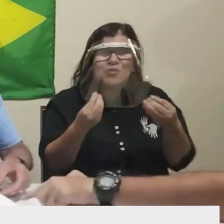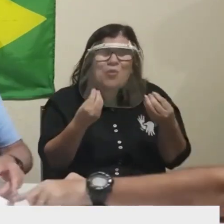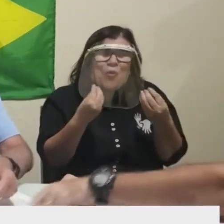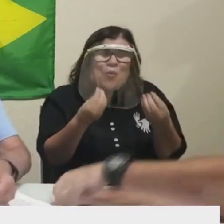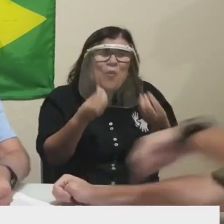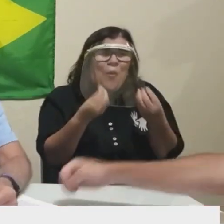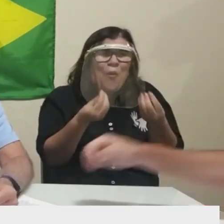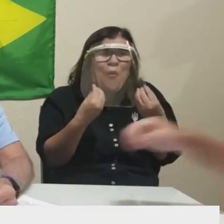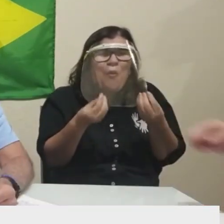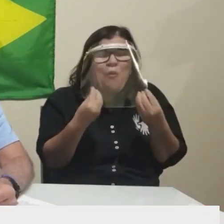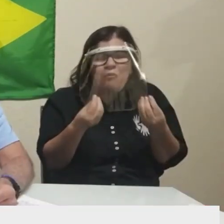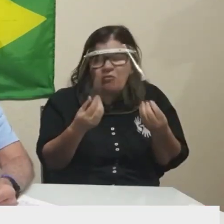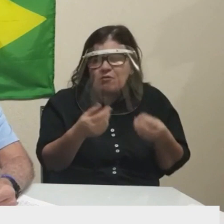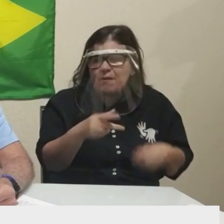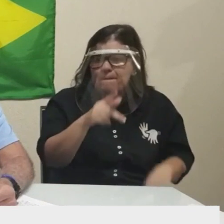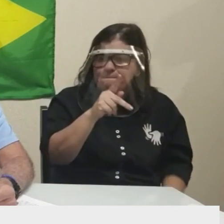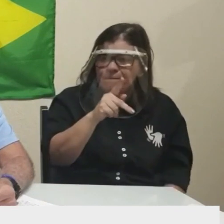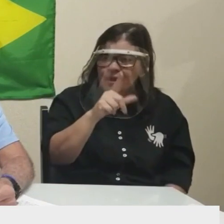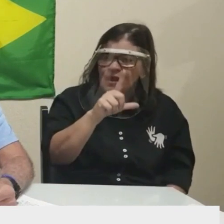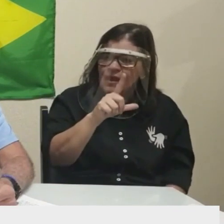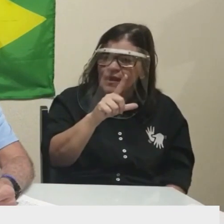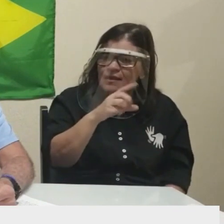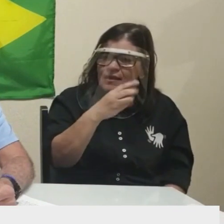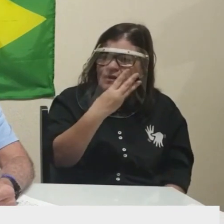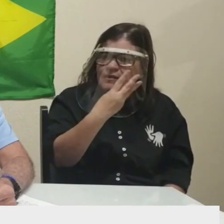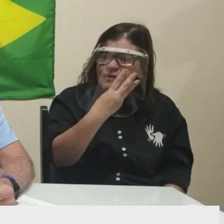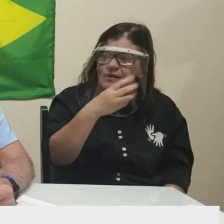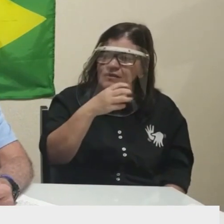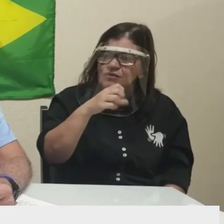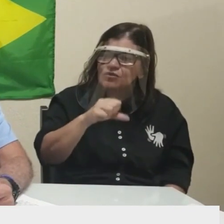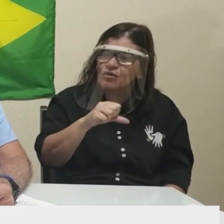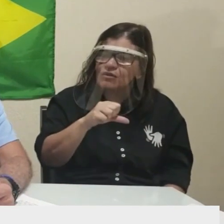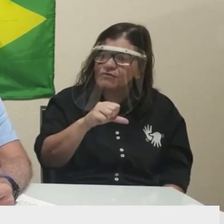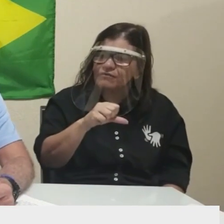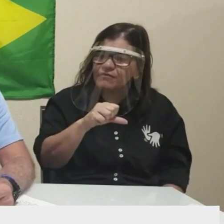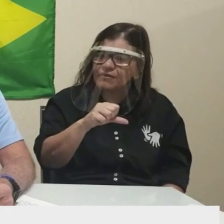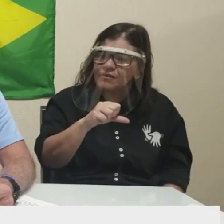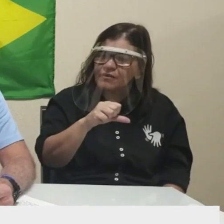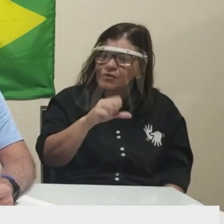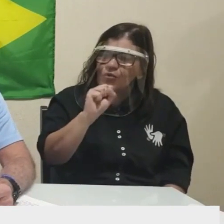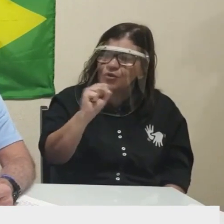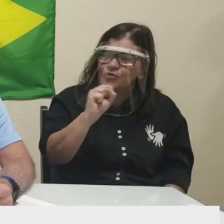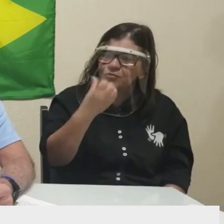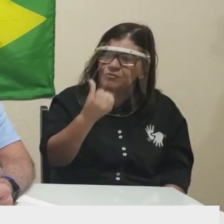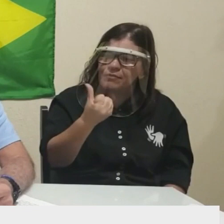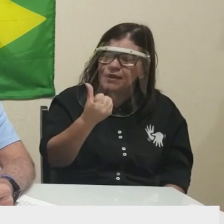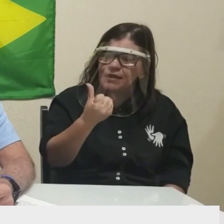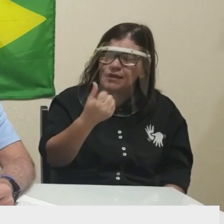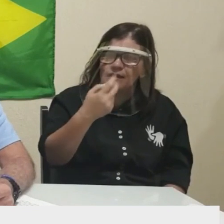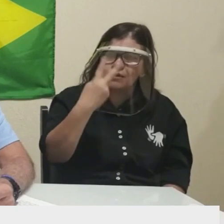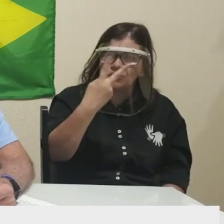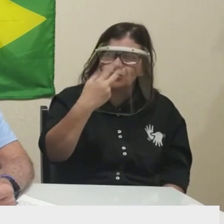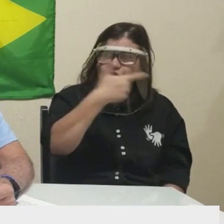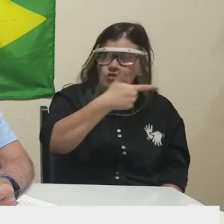projeto desse aqui. É um PL 3986, 2020, o deputado do PDT. Não vou falar o nome dele, não. Deputado do